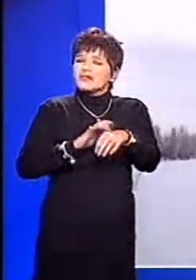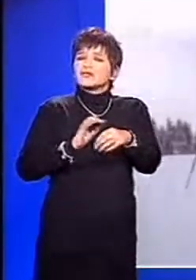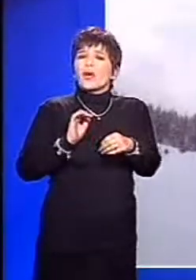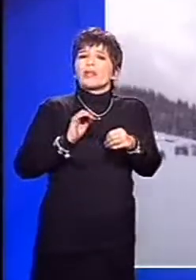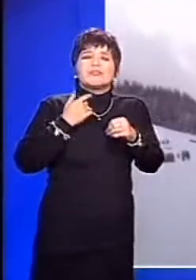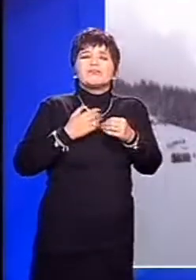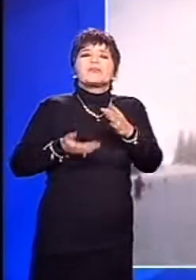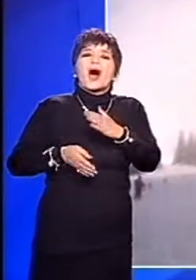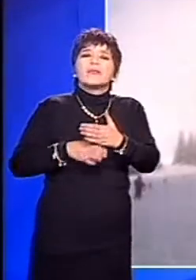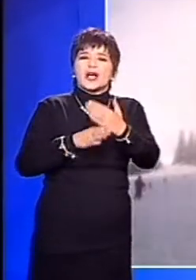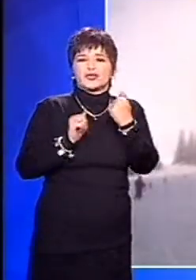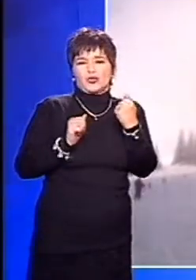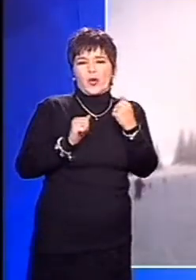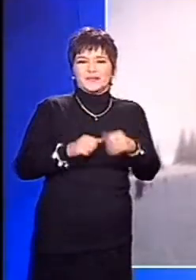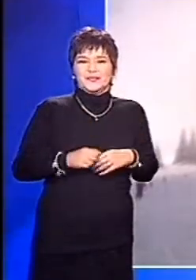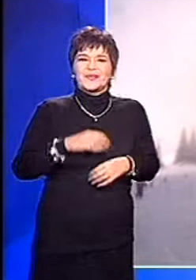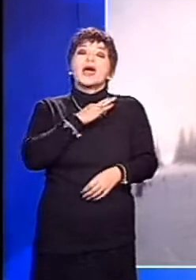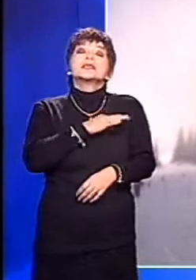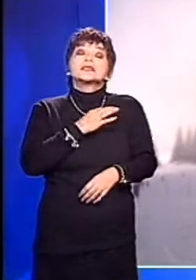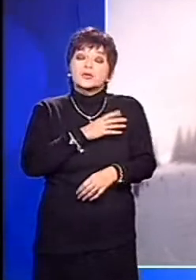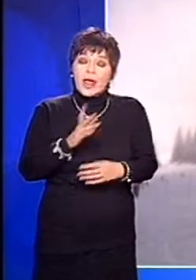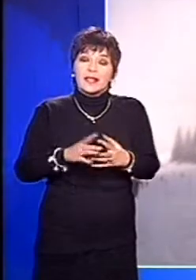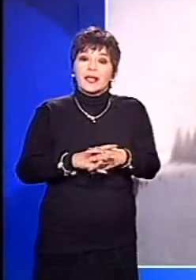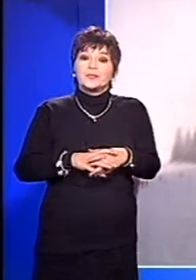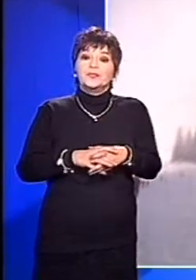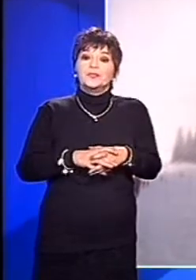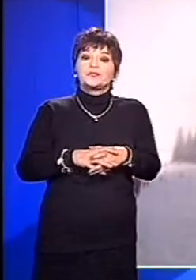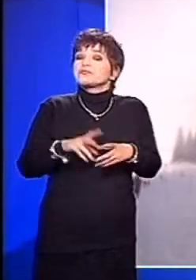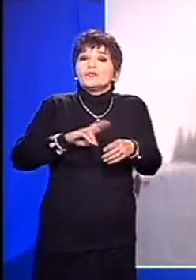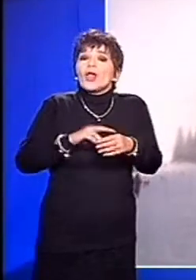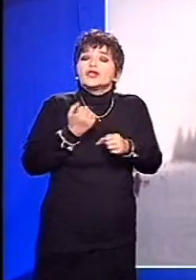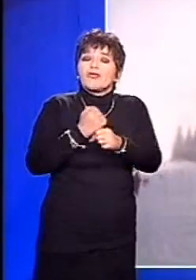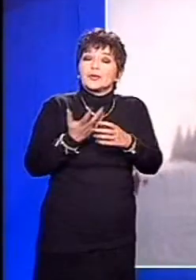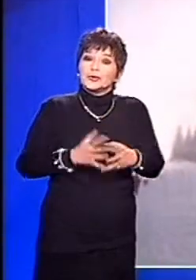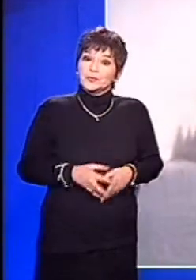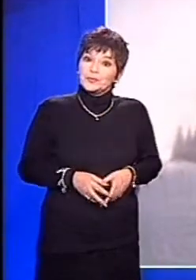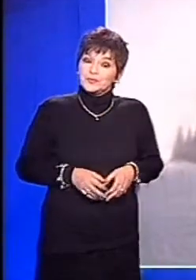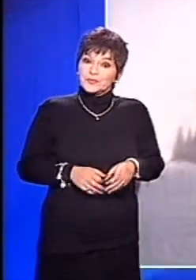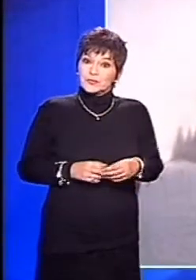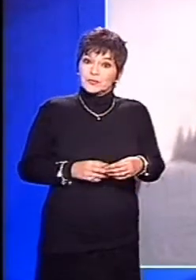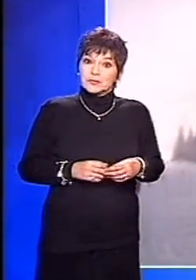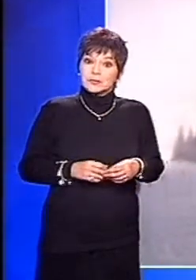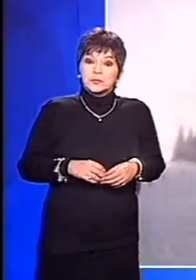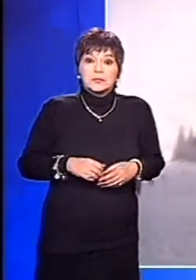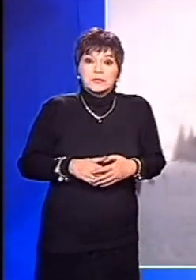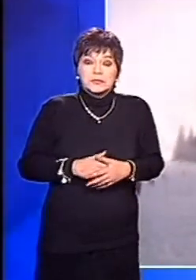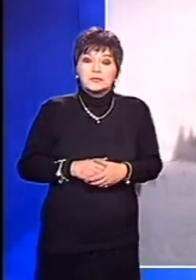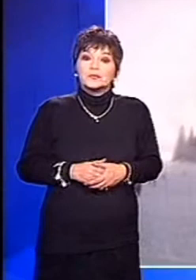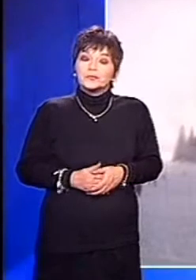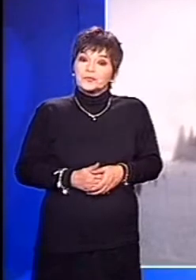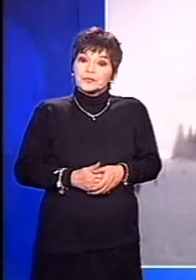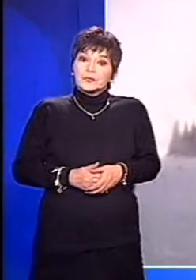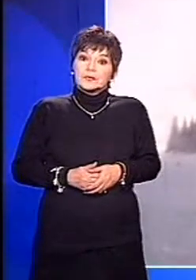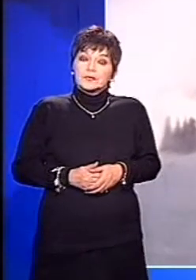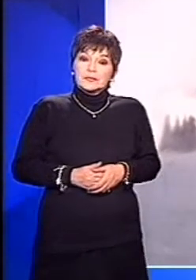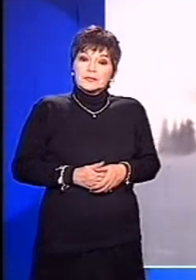cât de puțin de cineva din este studenții dumneavoastră cea sinceră cum? Pe care o vezi la început. Sunt mulți care doresc să facă și nu spun.